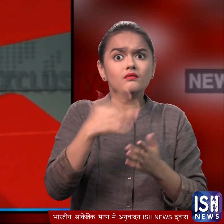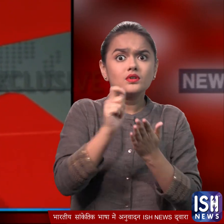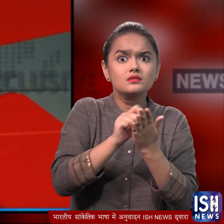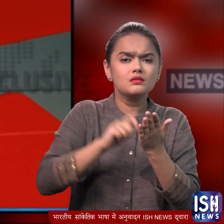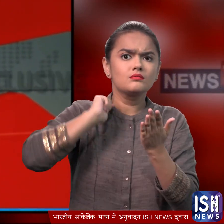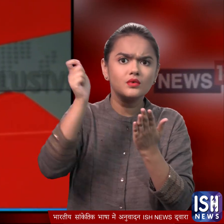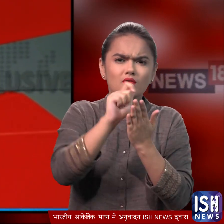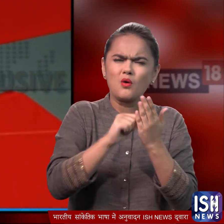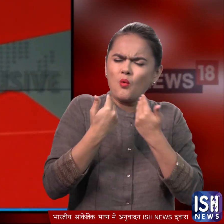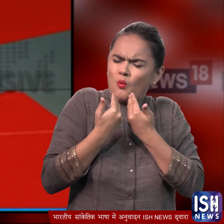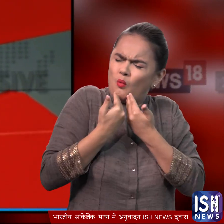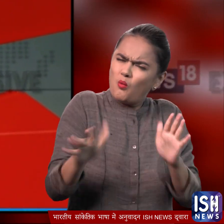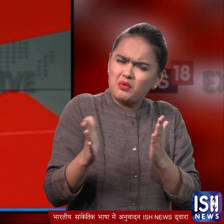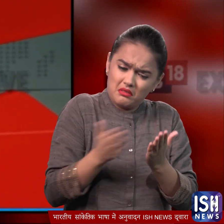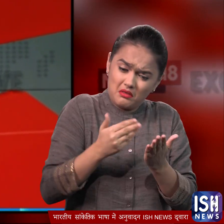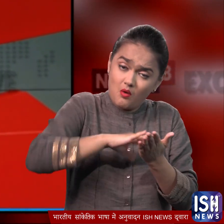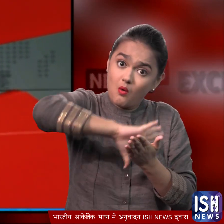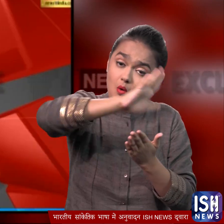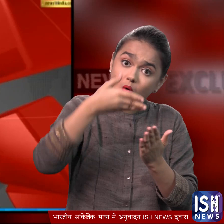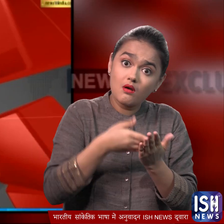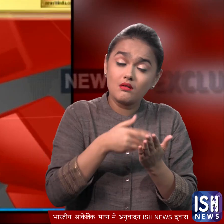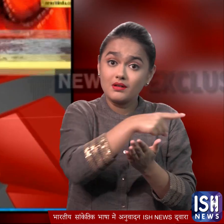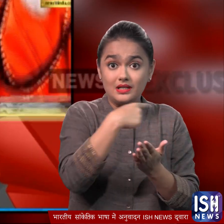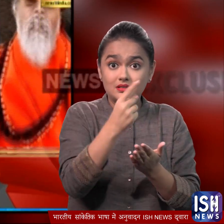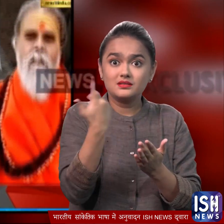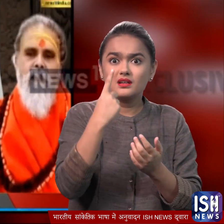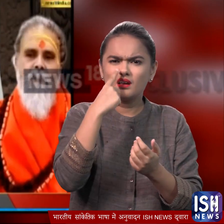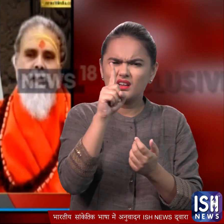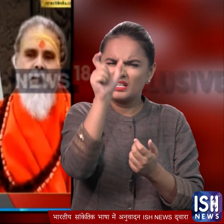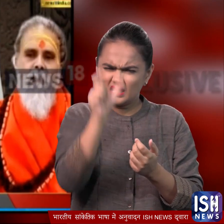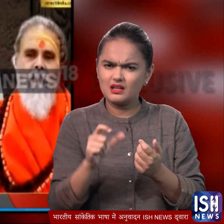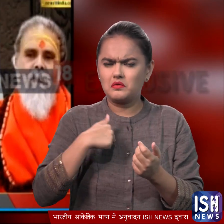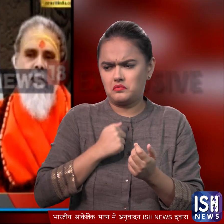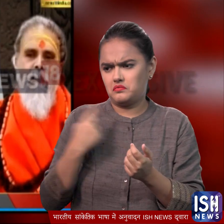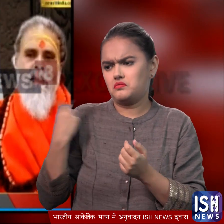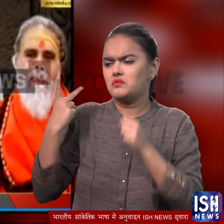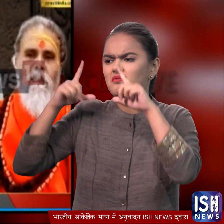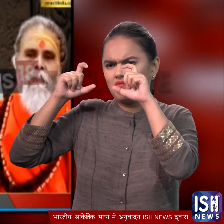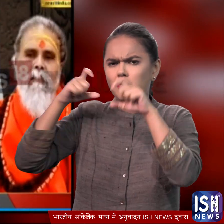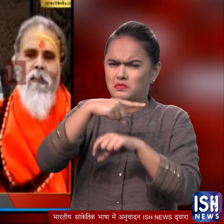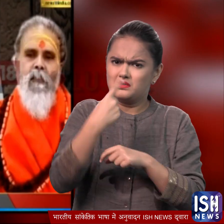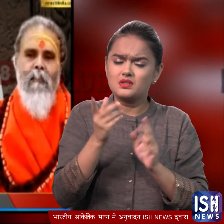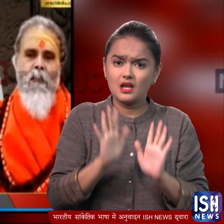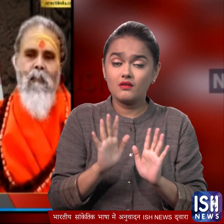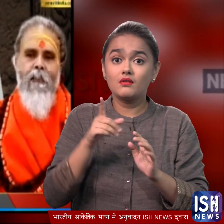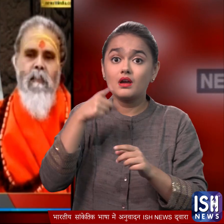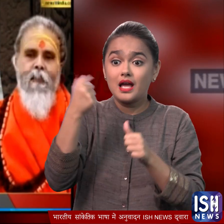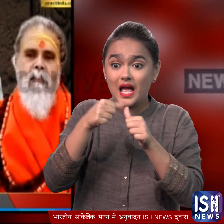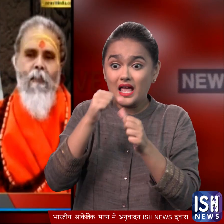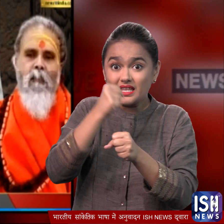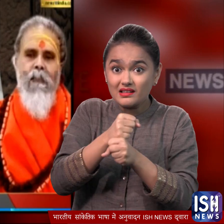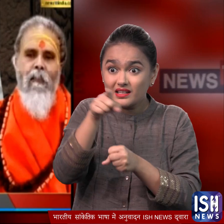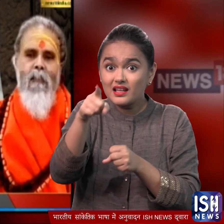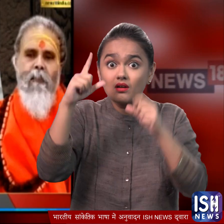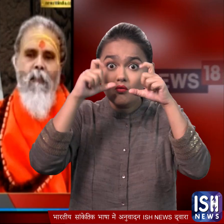हर बात खुलकर लिखी। पता चला है कि अपने सुसाइड नोट में उन्होंने एक लड़की के साथ उनकी फोटो का जिक्र किया और आरोप लगाया कि